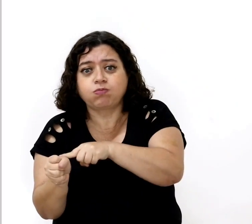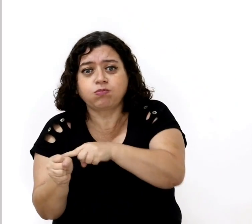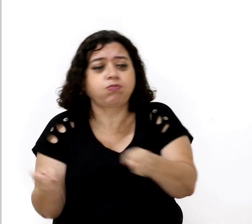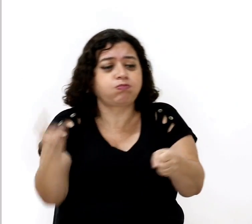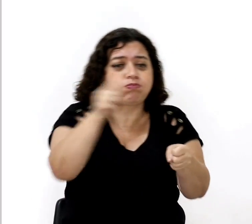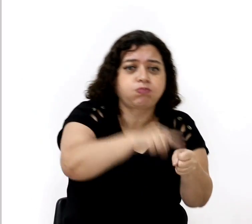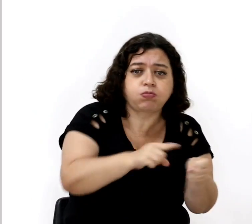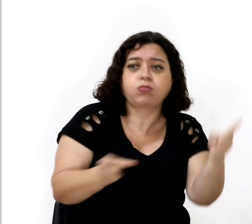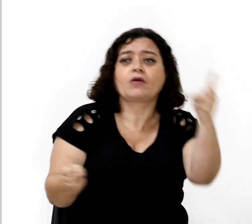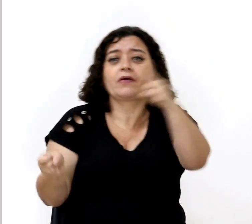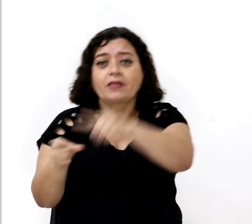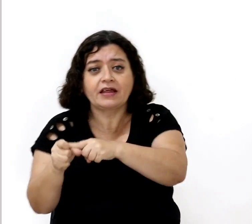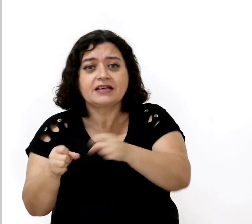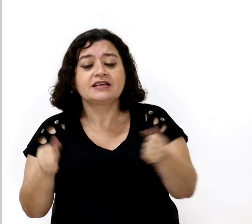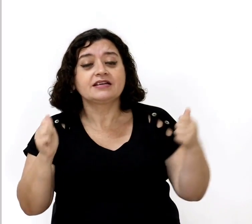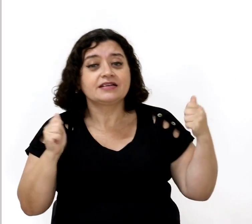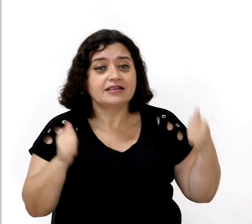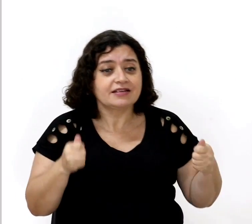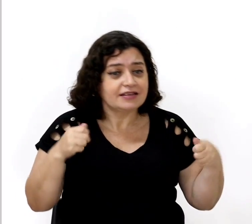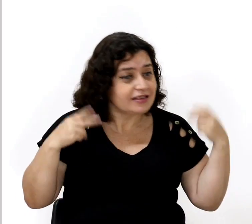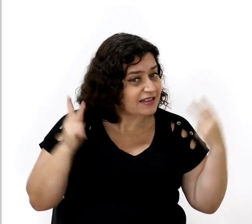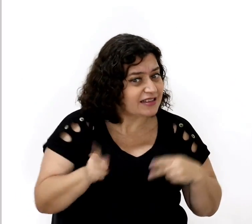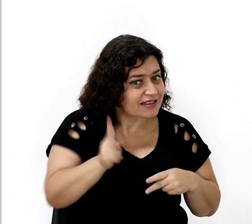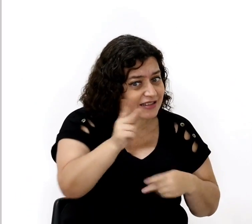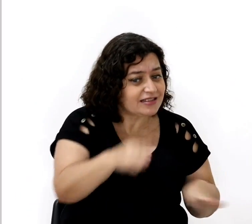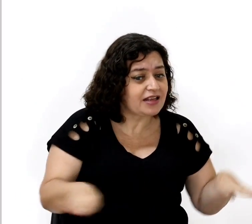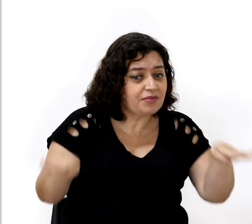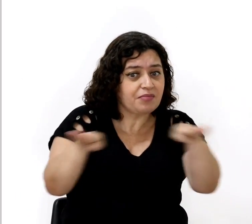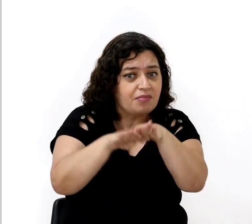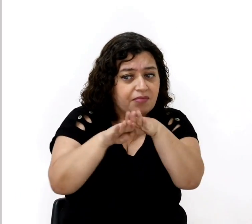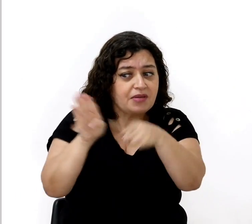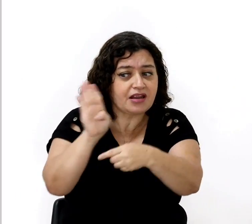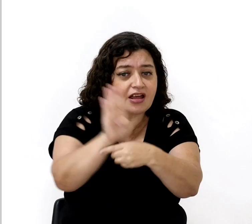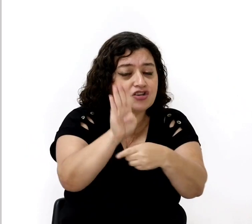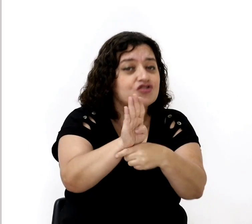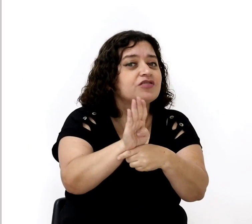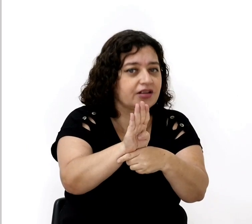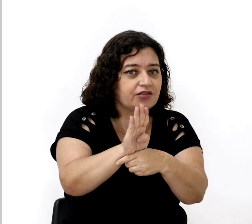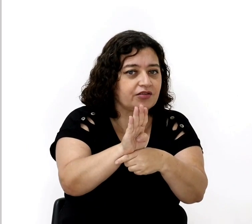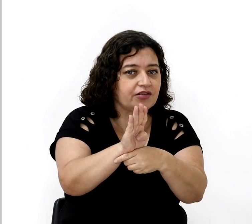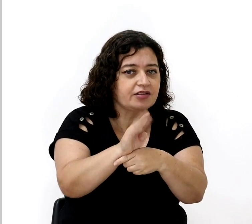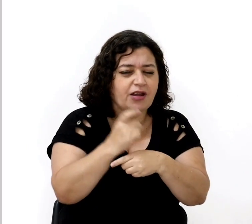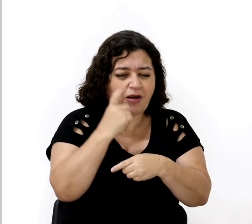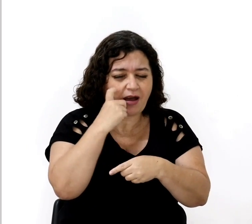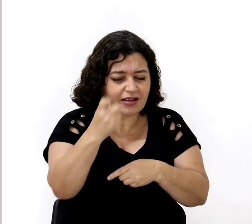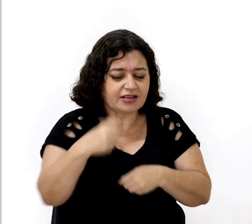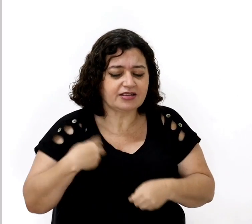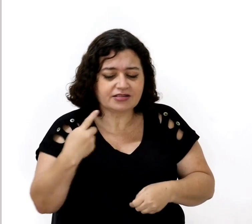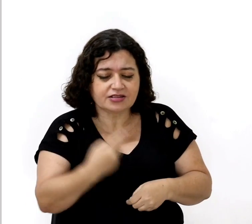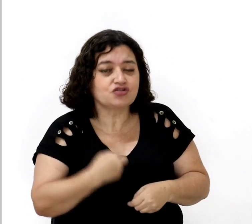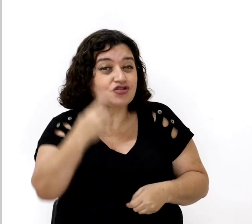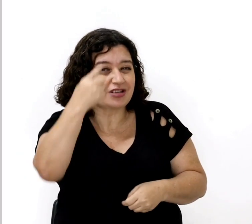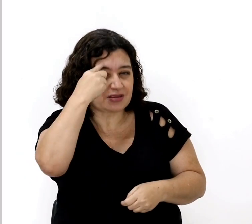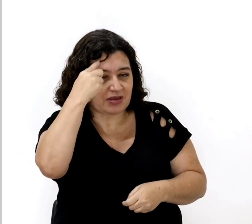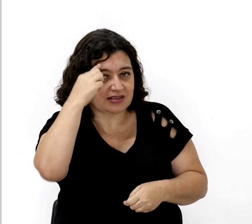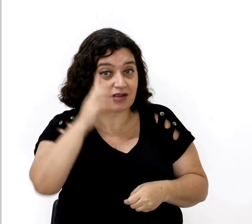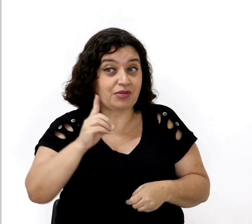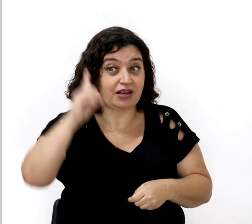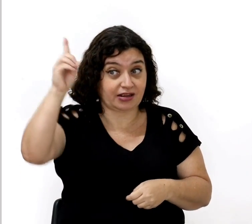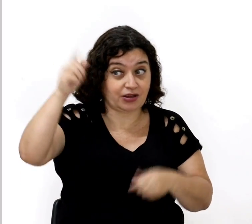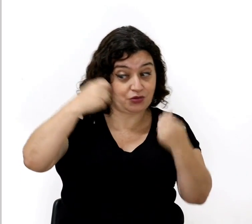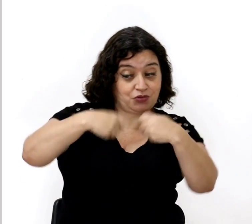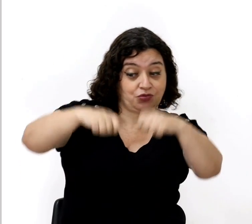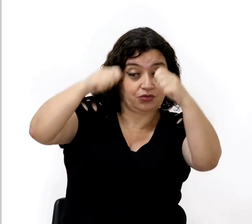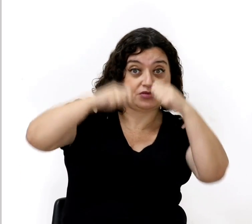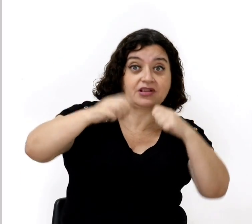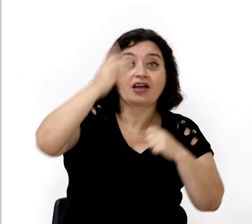fazendo aquele balanço, né? E isso é interessante a gente pensar, né? A gente pensar que Deus nos